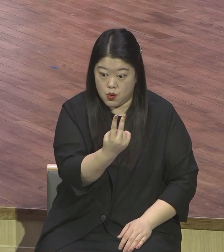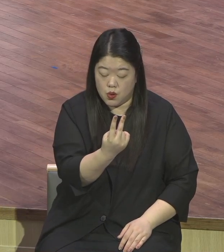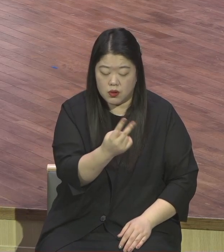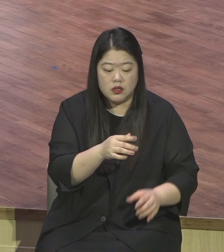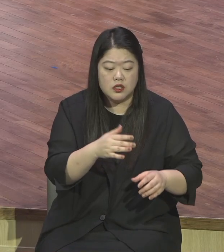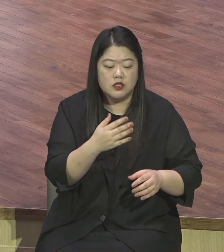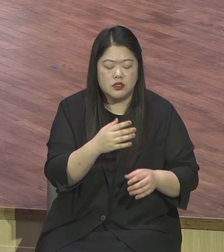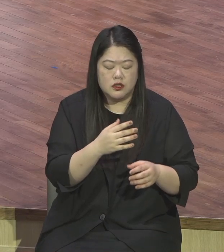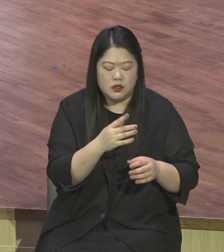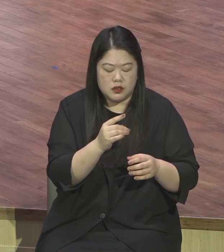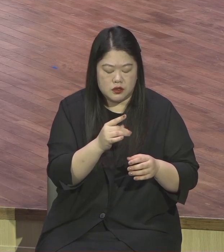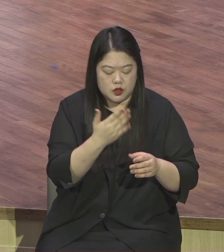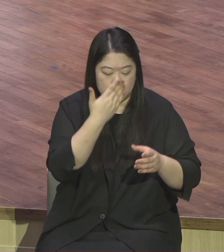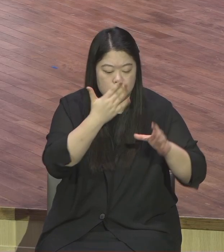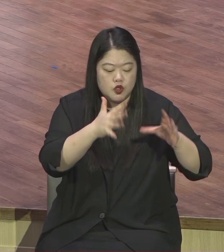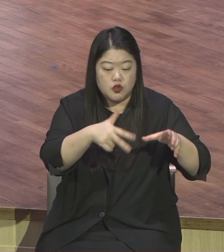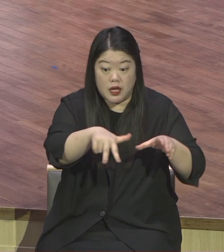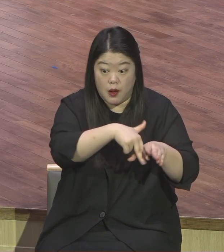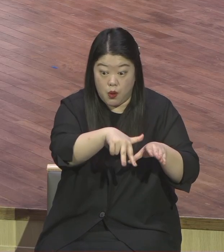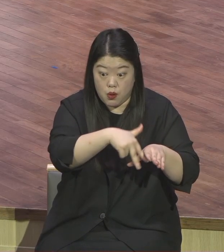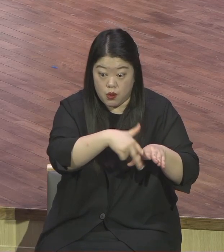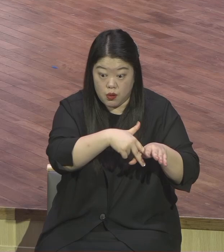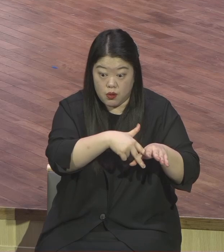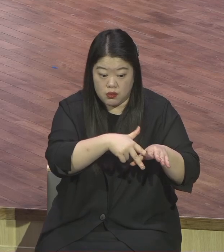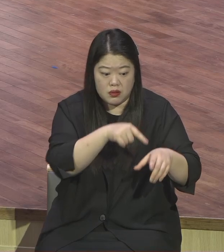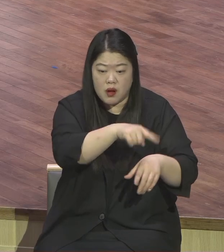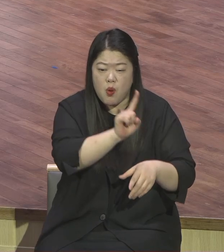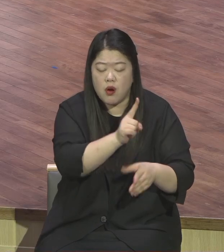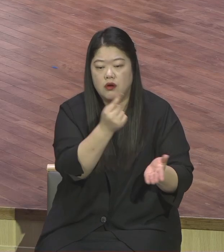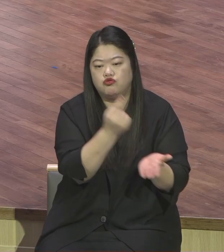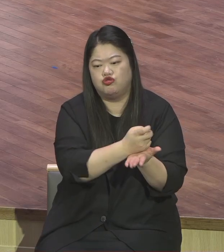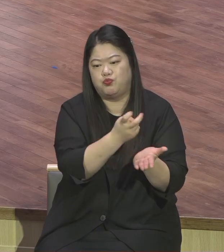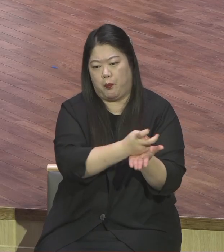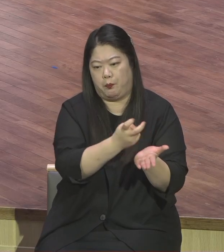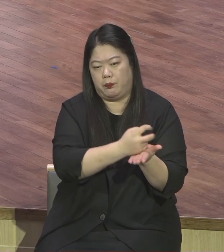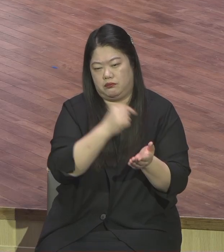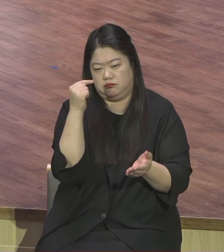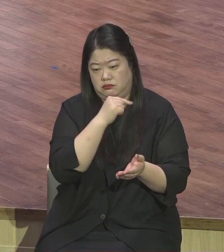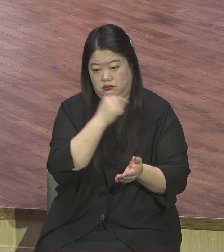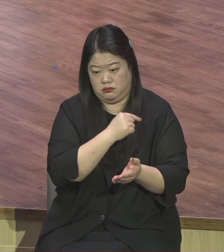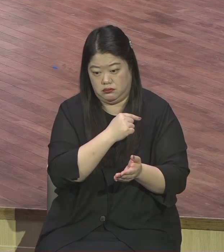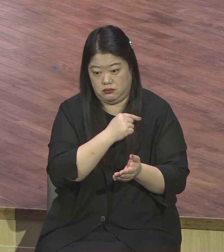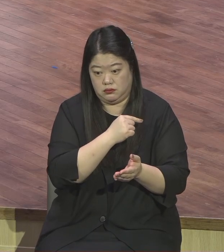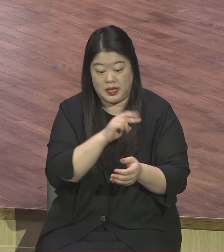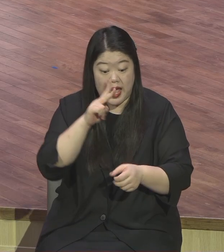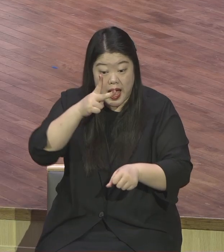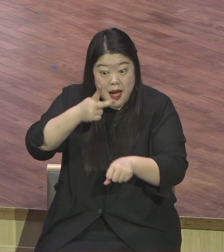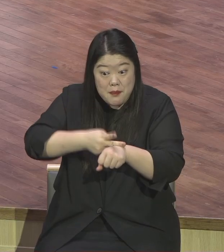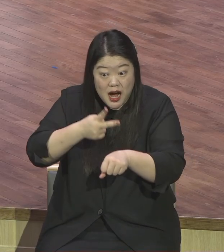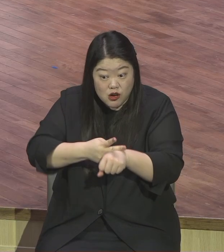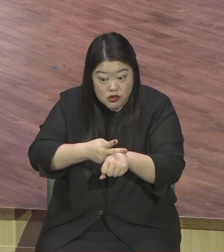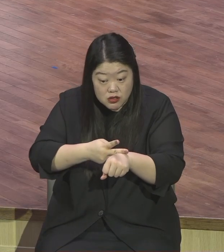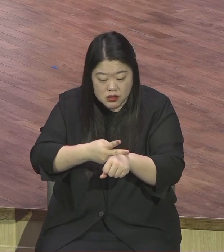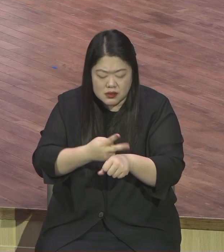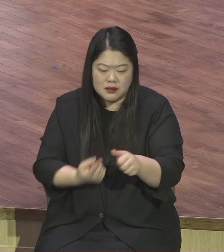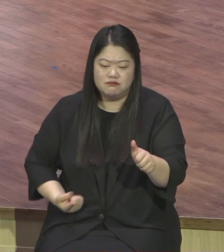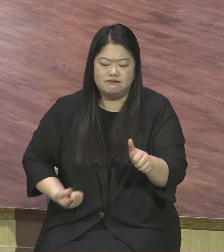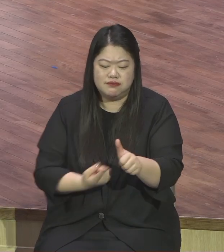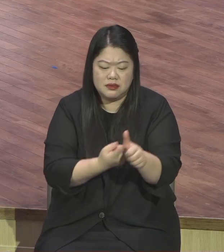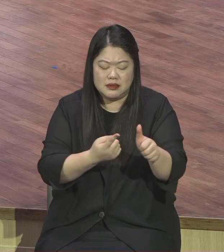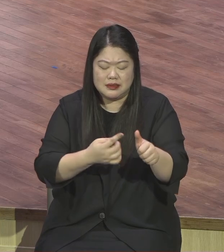율법주의자였어요. 광적으로. 그러니까 막 스데반 죽인데 앞장서가지고 막 정인으로 서가지고